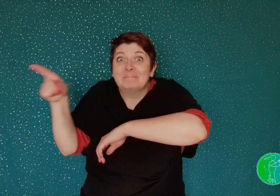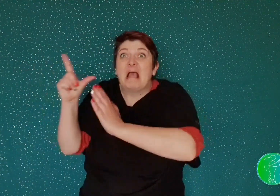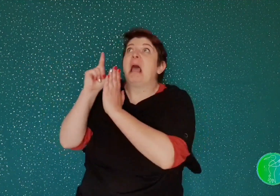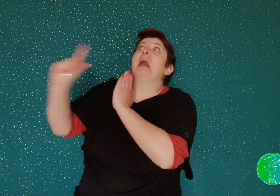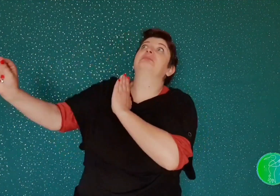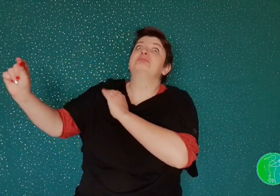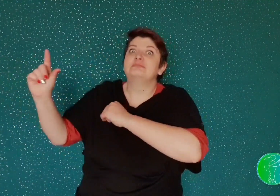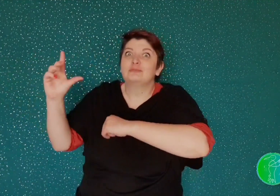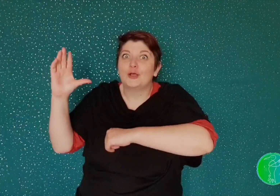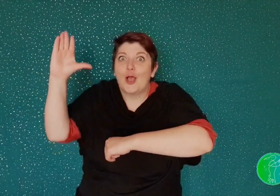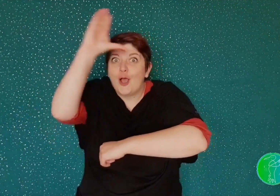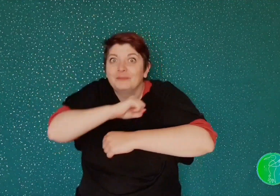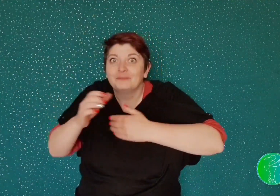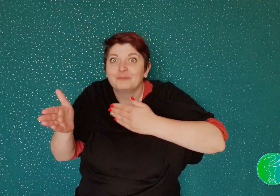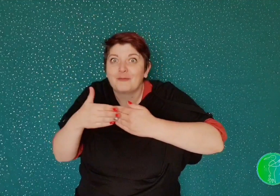porte.